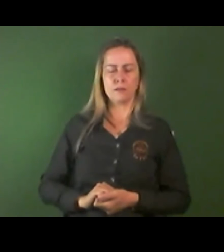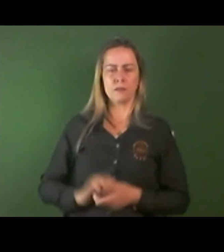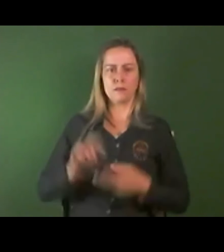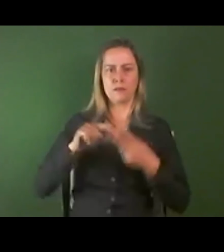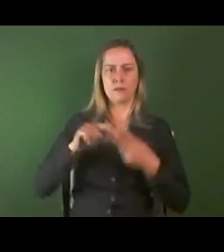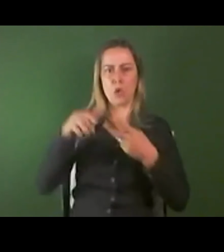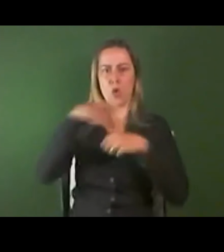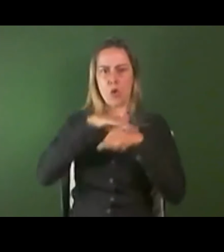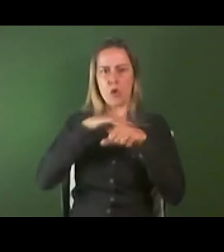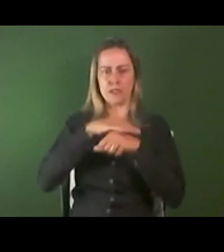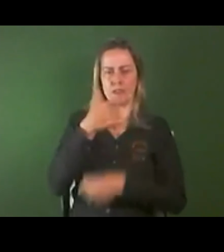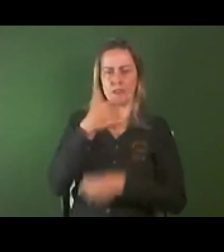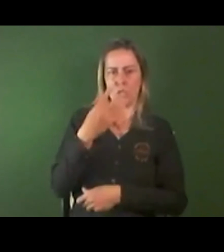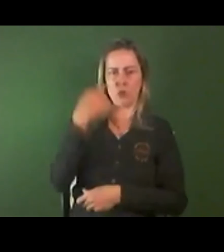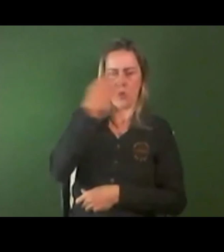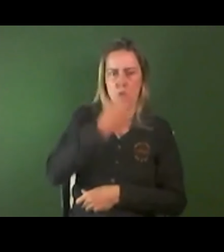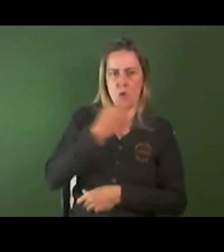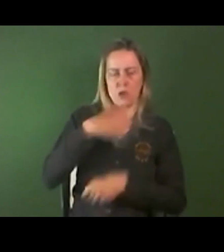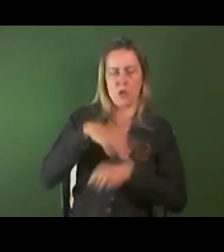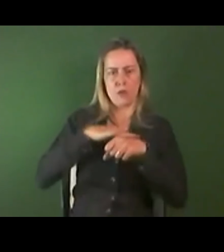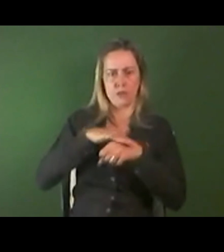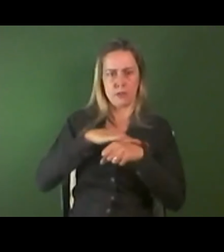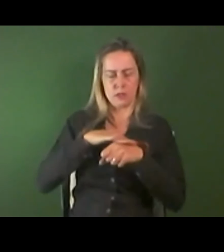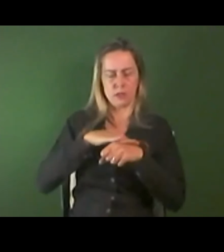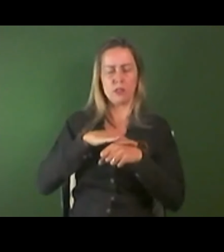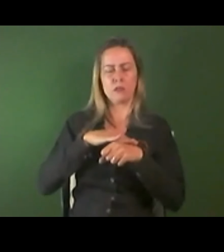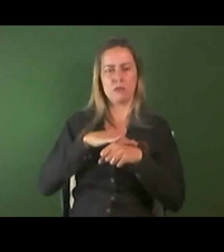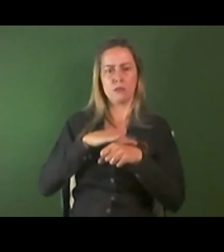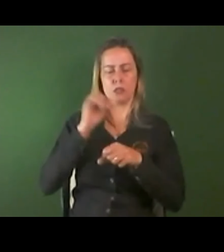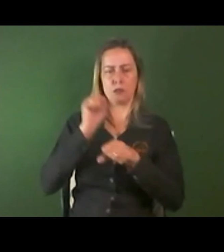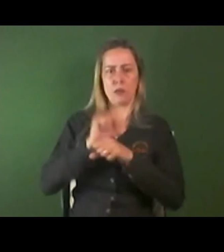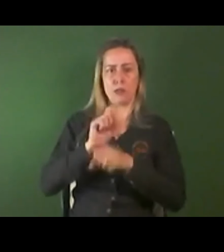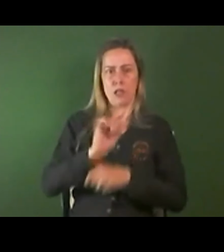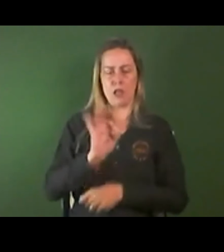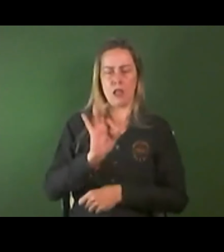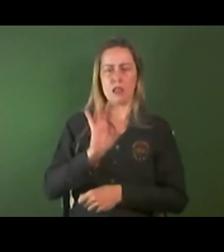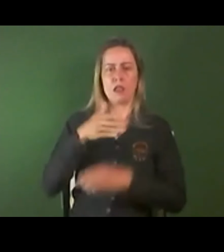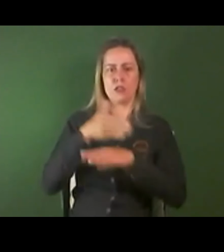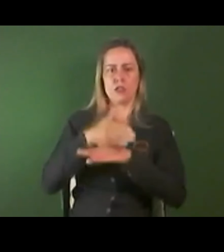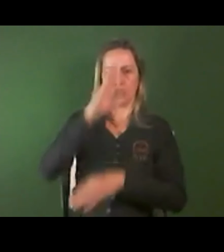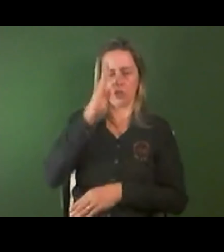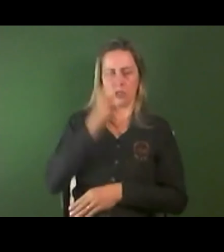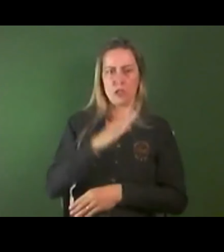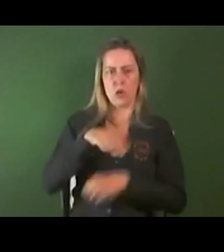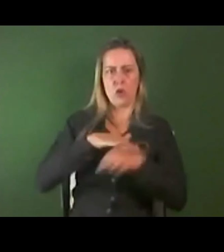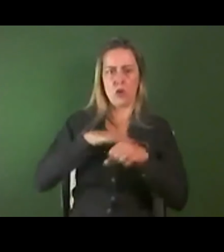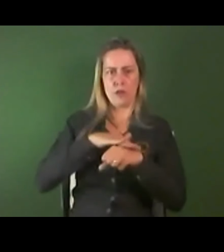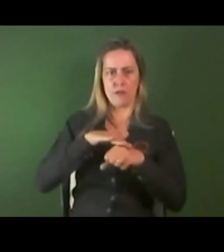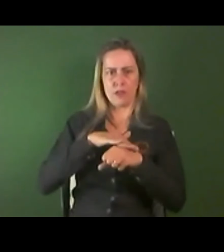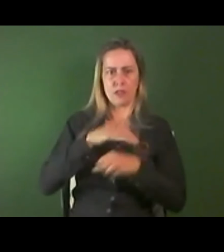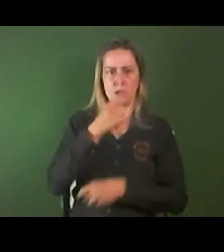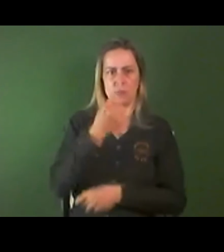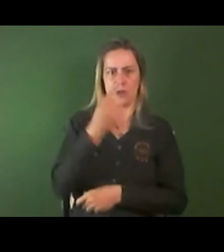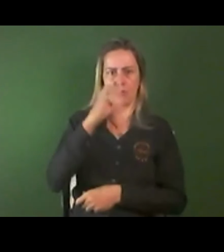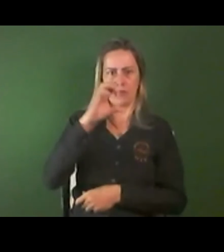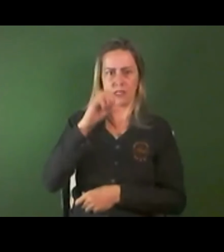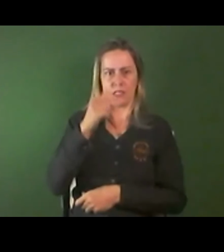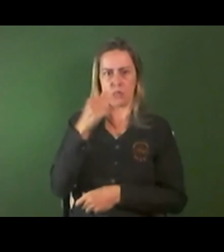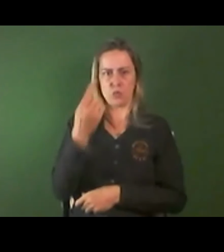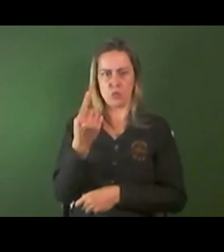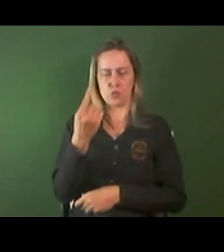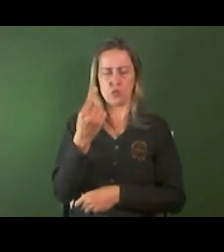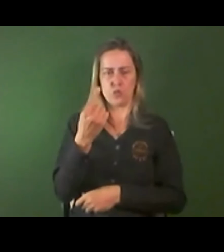de 24 horas conversando ininterruptamente, ele também estava numa crise. Essa conversa foi em 1971, ele já tinha lançado esse livro que eu vou